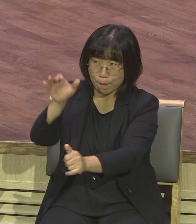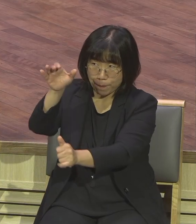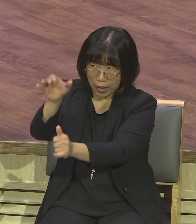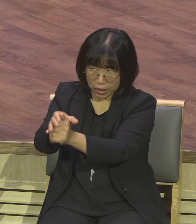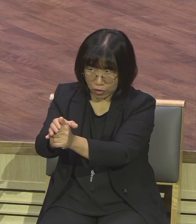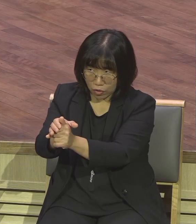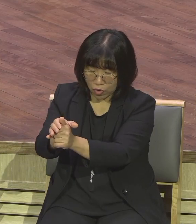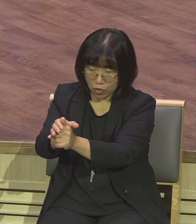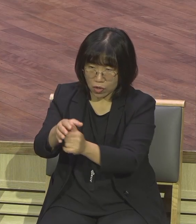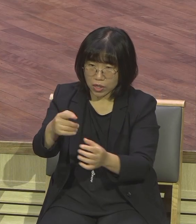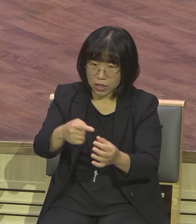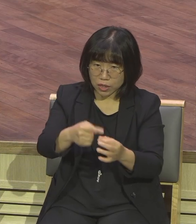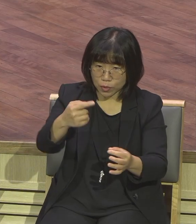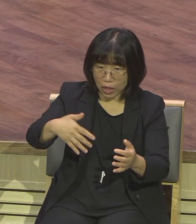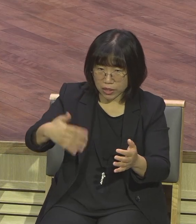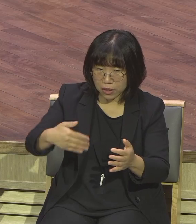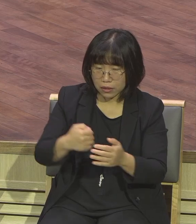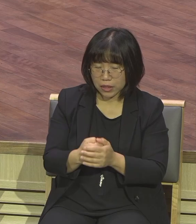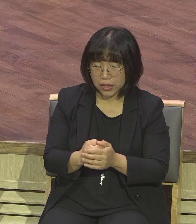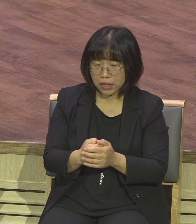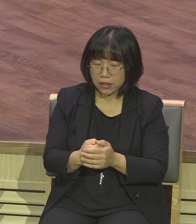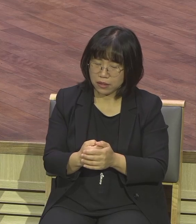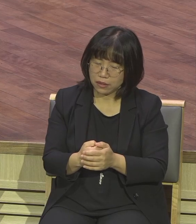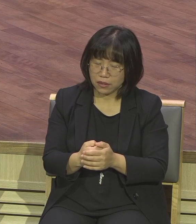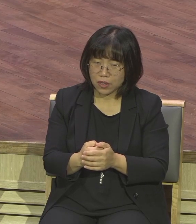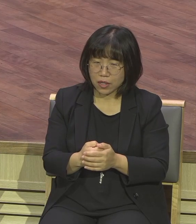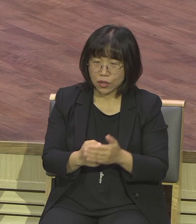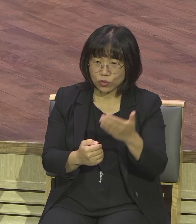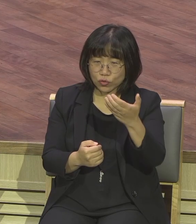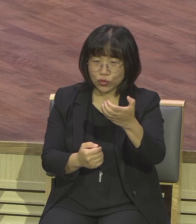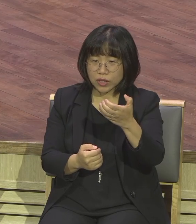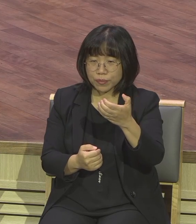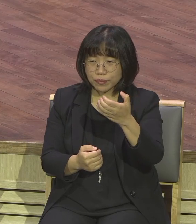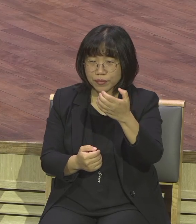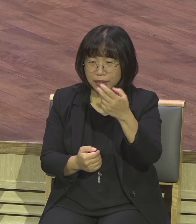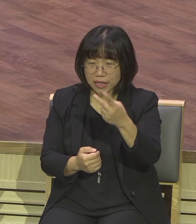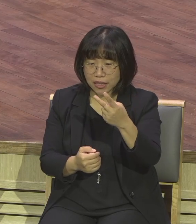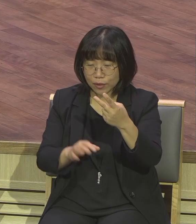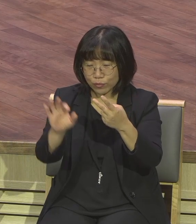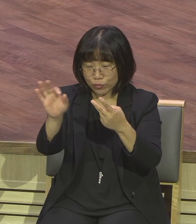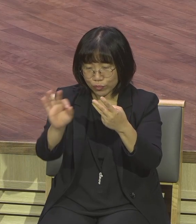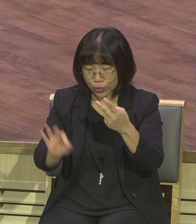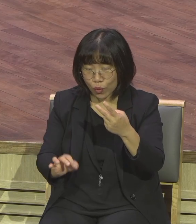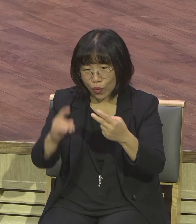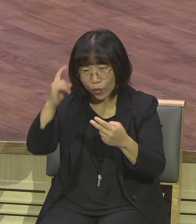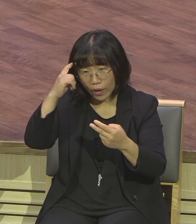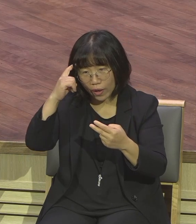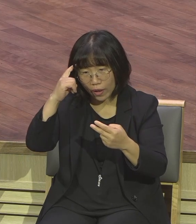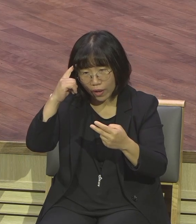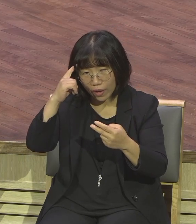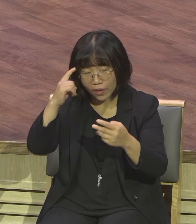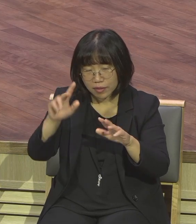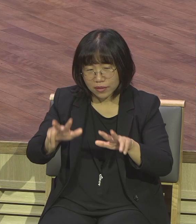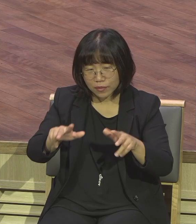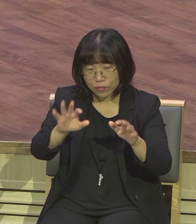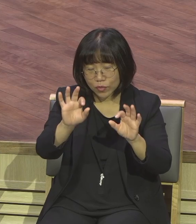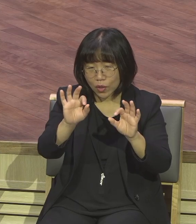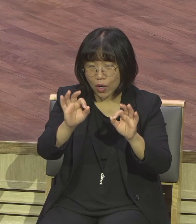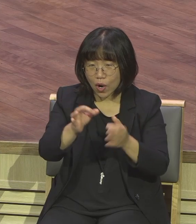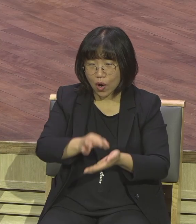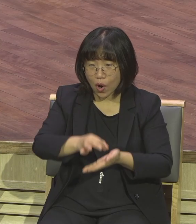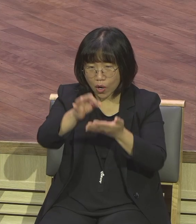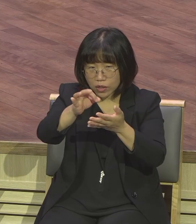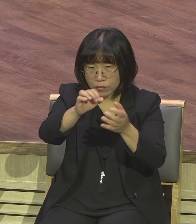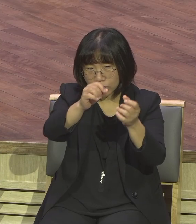왜 92%냐 그러니까 11조가 떨어지 11조를 안 하는 사람이 얼마나 세밀한 줄 아십니까? 여러분이 하는 그 헌금